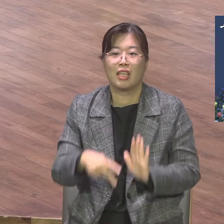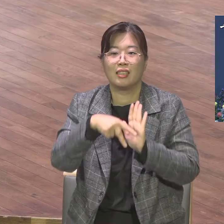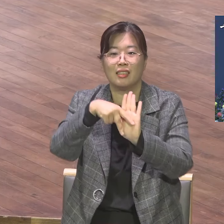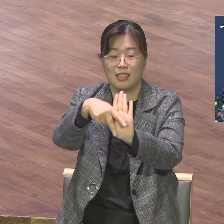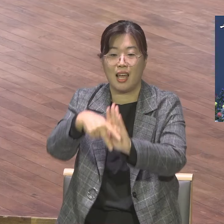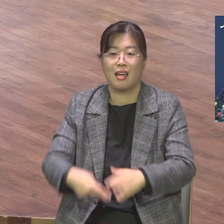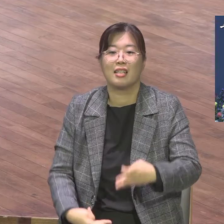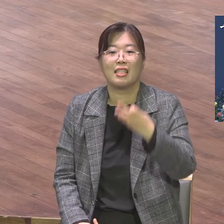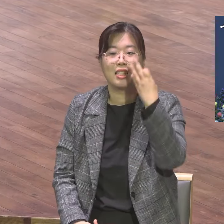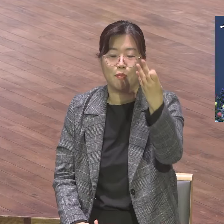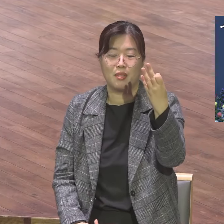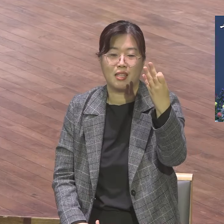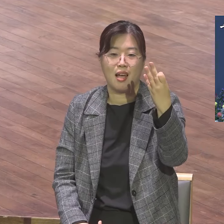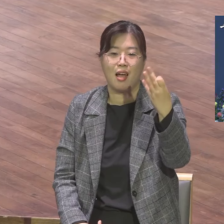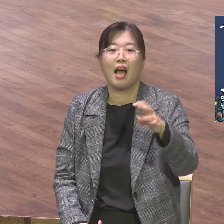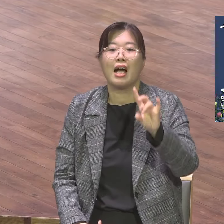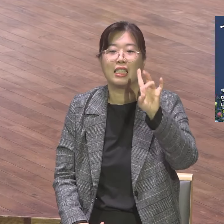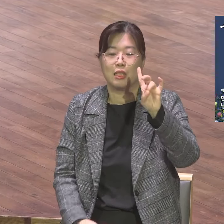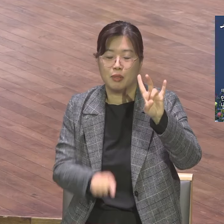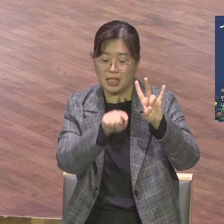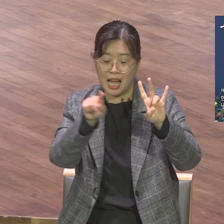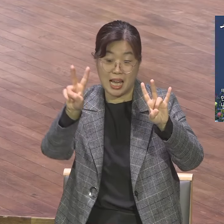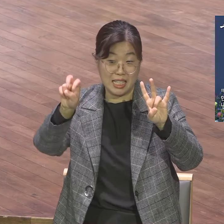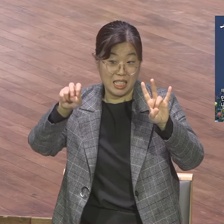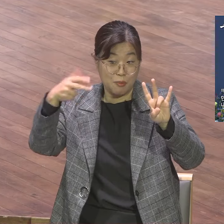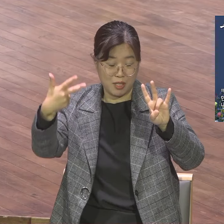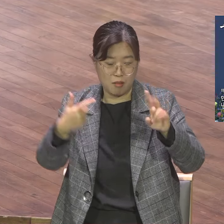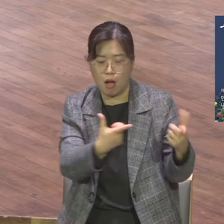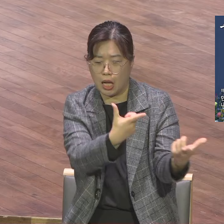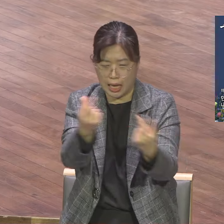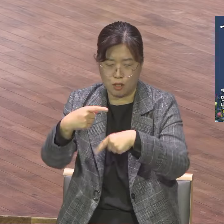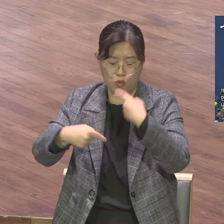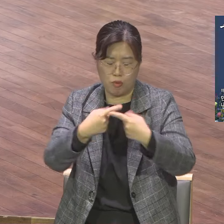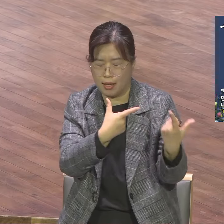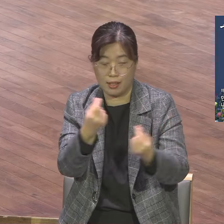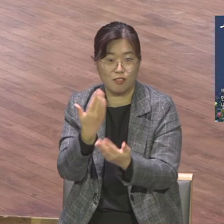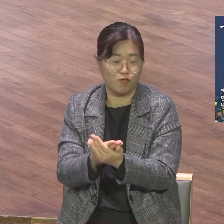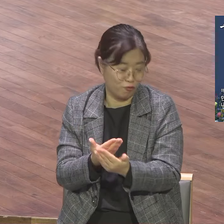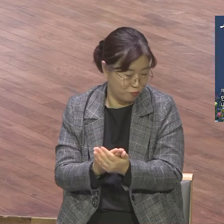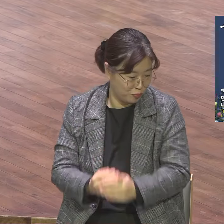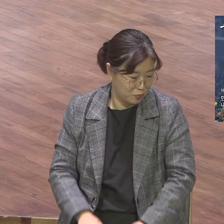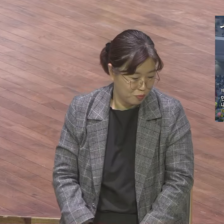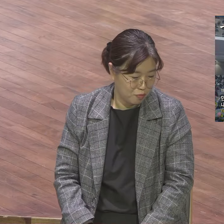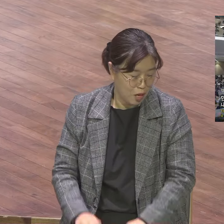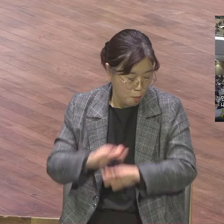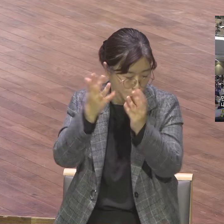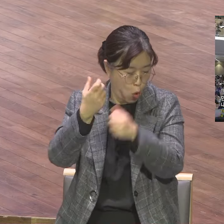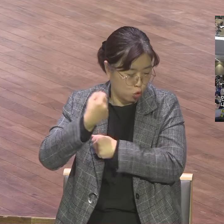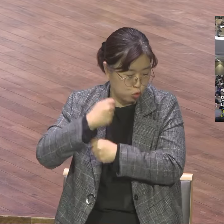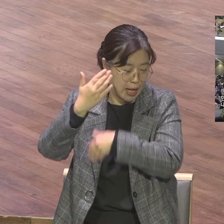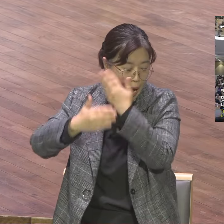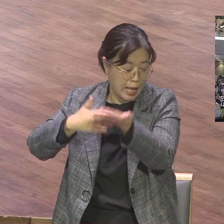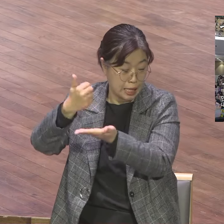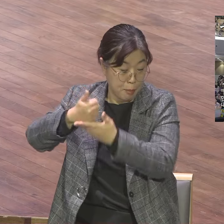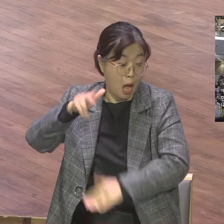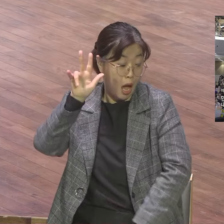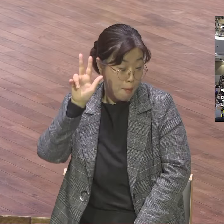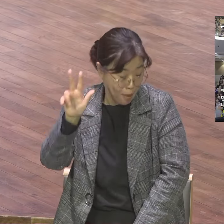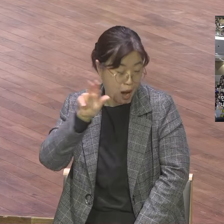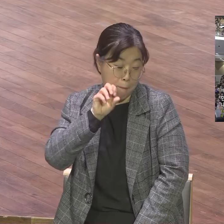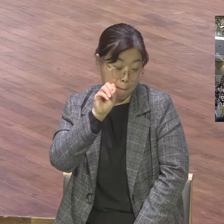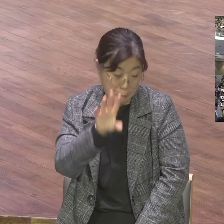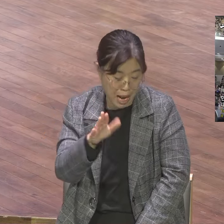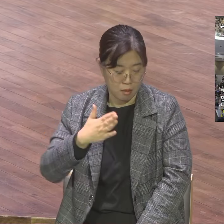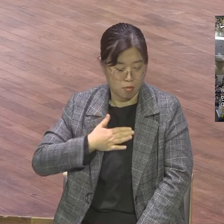24절로 27절 우리 짧기 때문에 한 음성으로 같이 읽겠습니다. 시작. 만군의 여호와께서